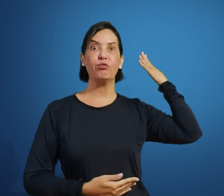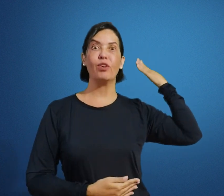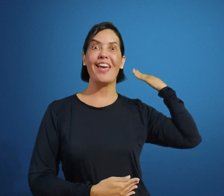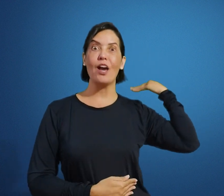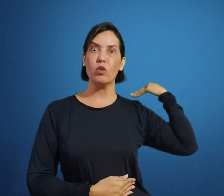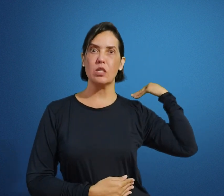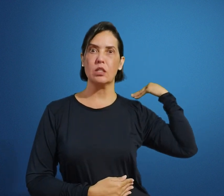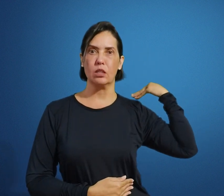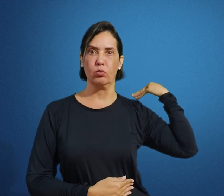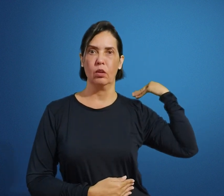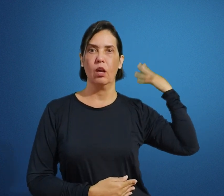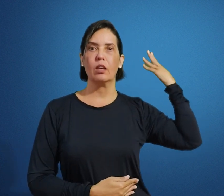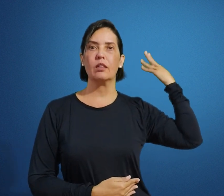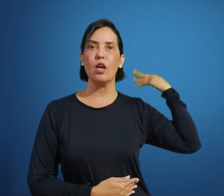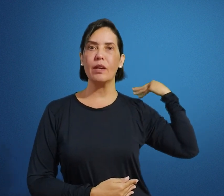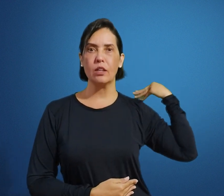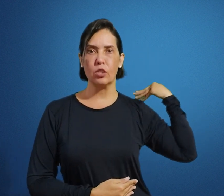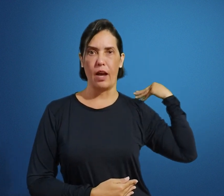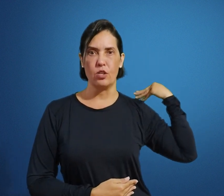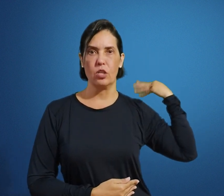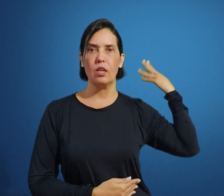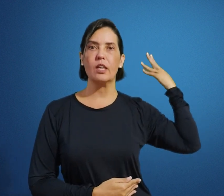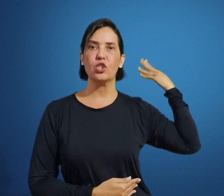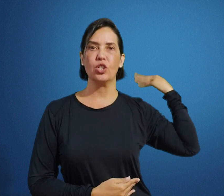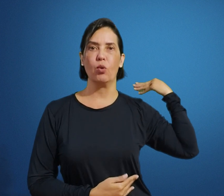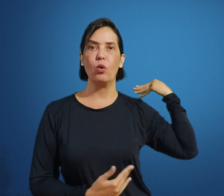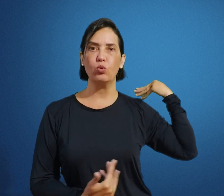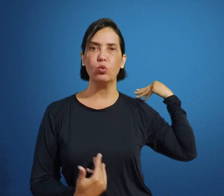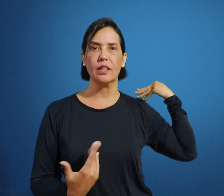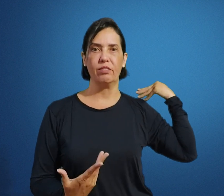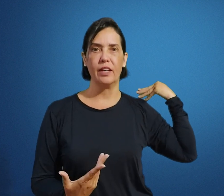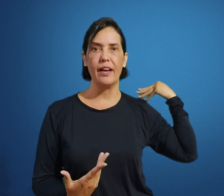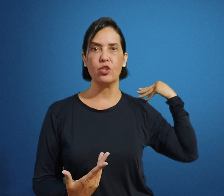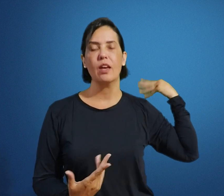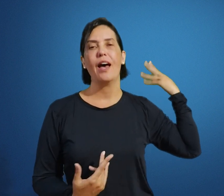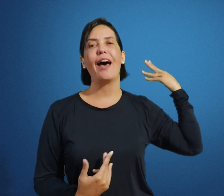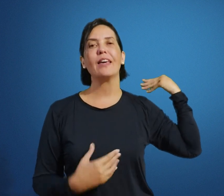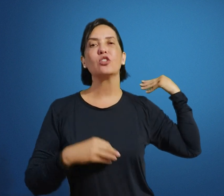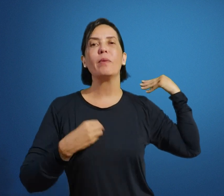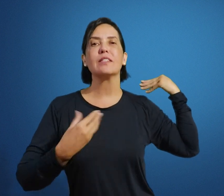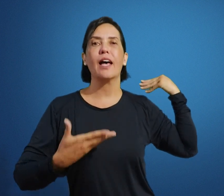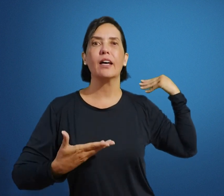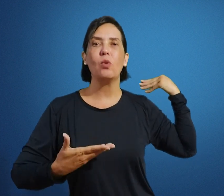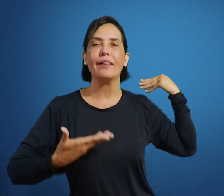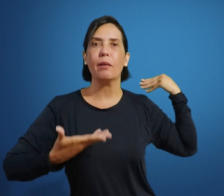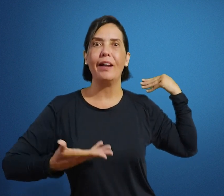foi reconhecido que tem uma identidade e que tinha uma cultura, na verdade, aí eles começaram a trabalhar